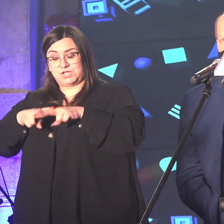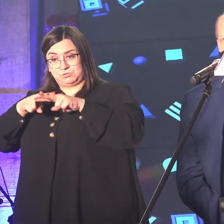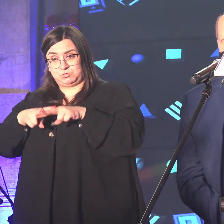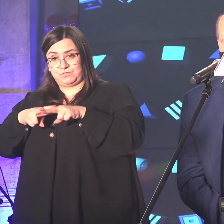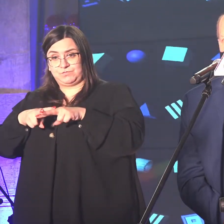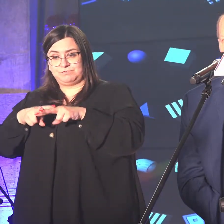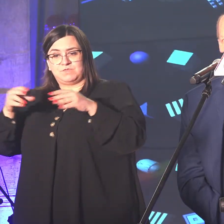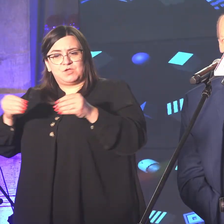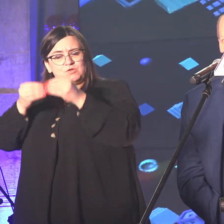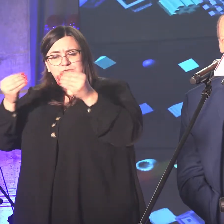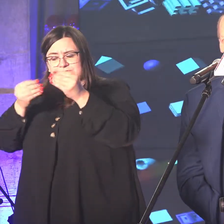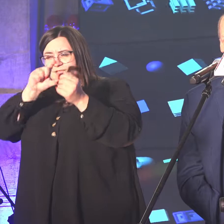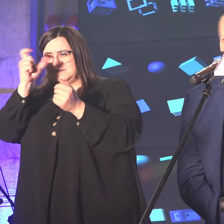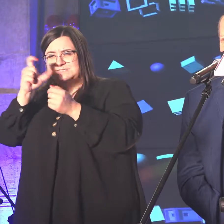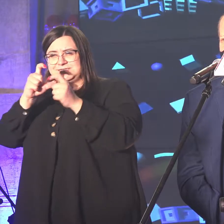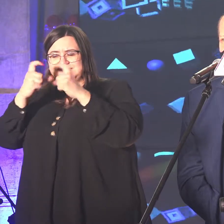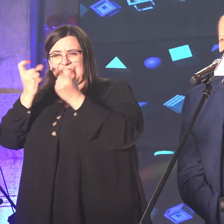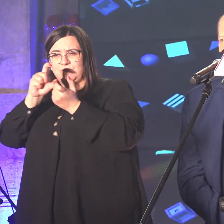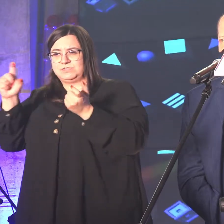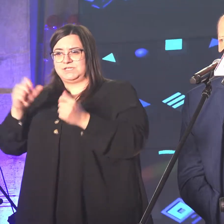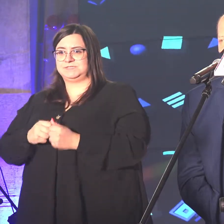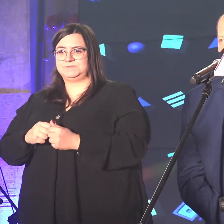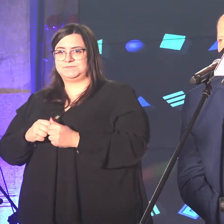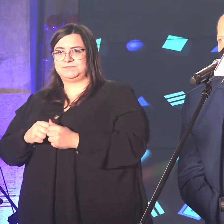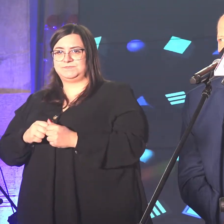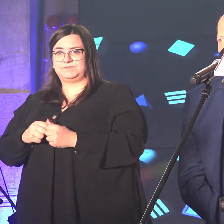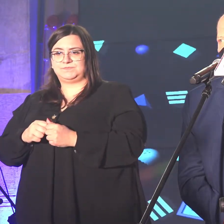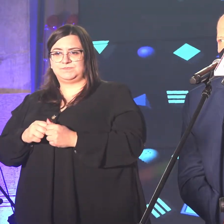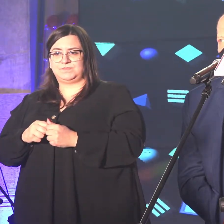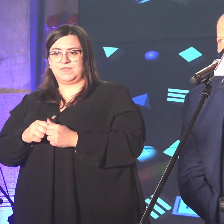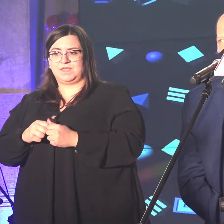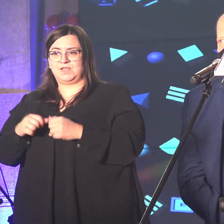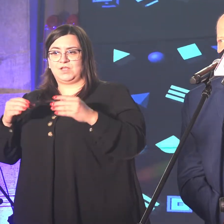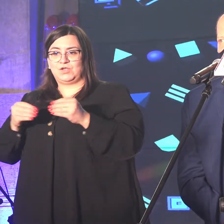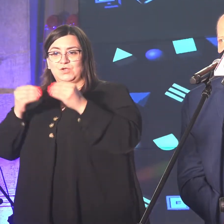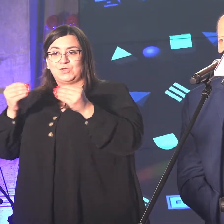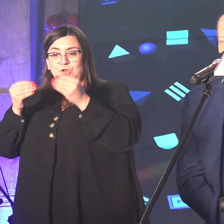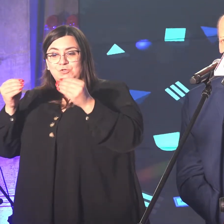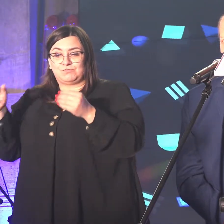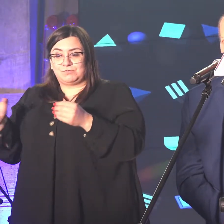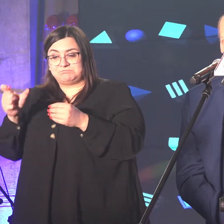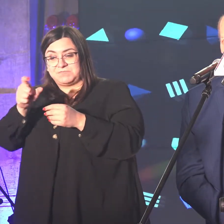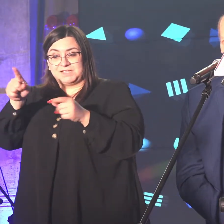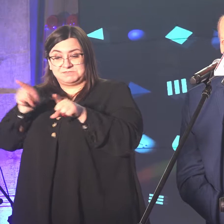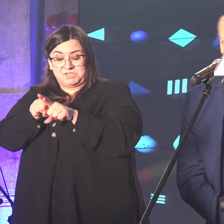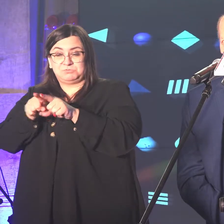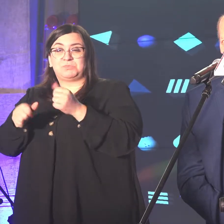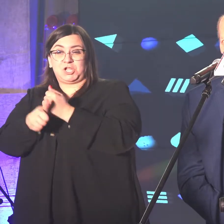jest w ciągłym rozwoju i dowodem tego jest również rozwój tejże trasy.